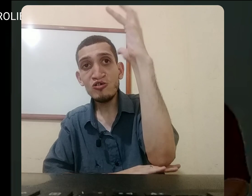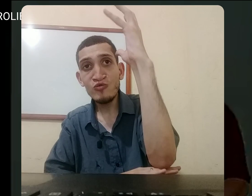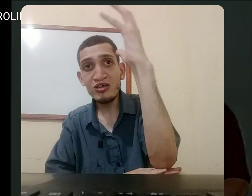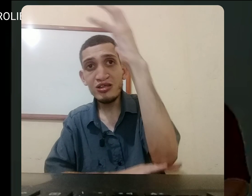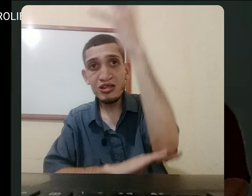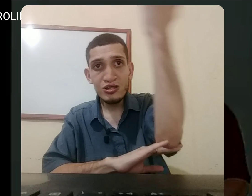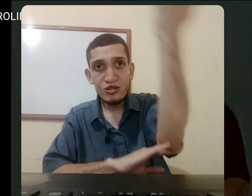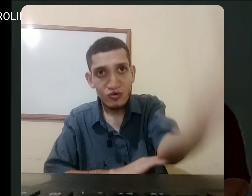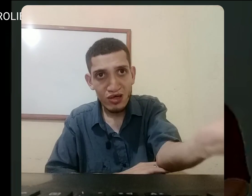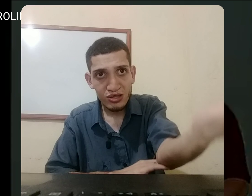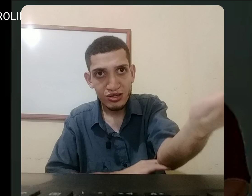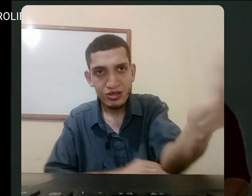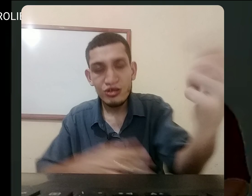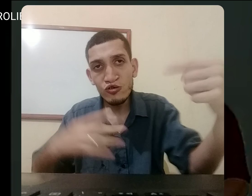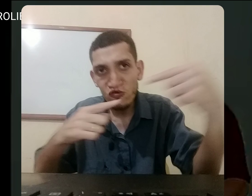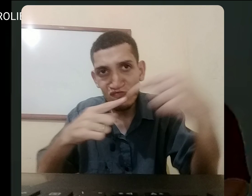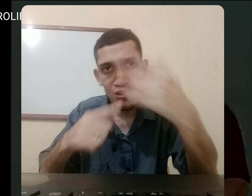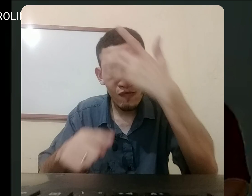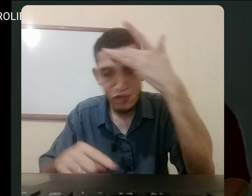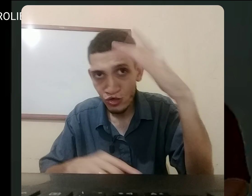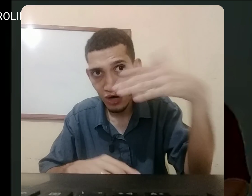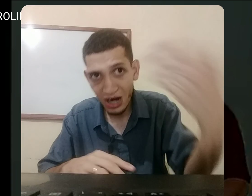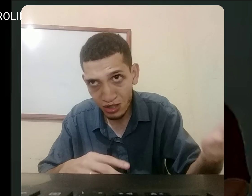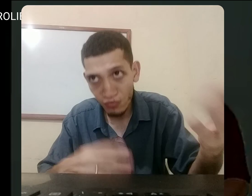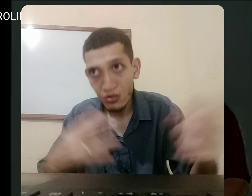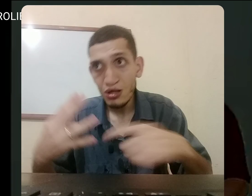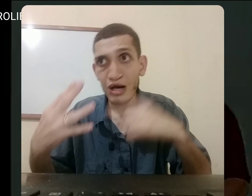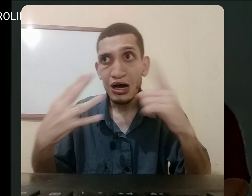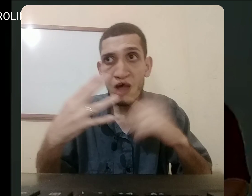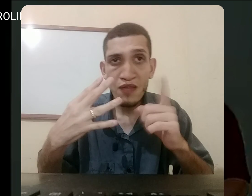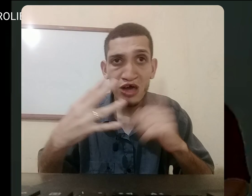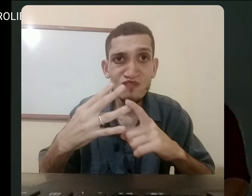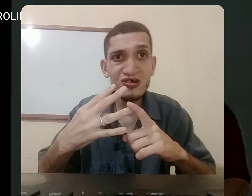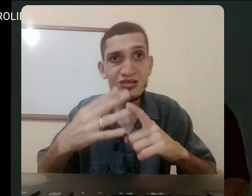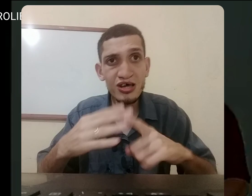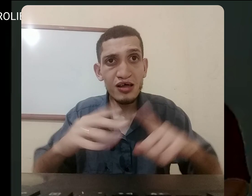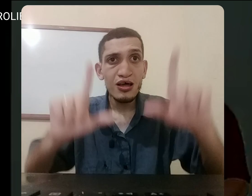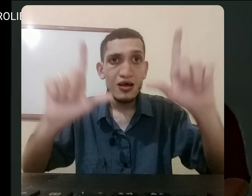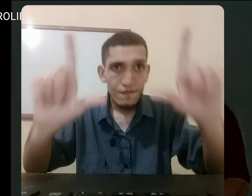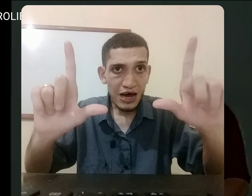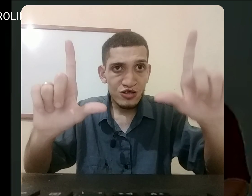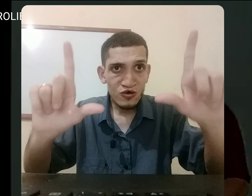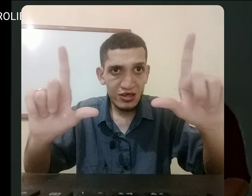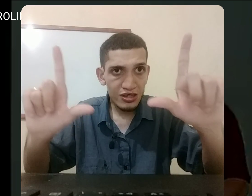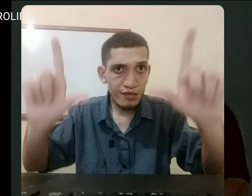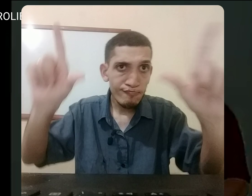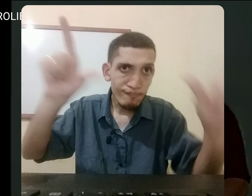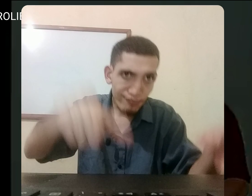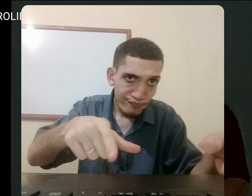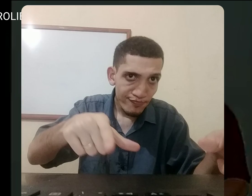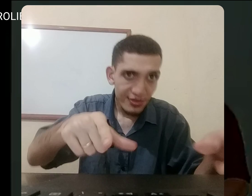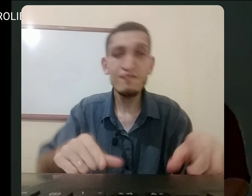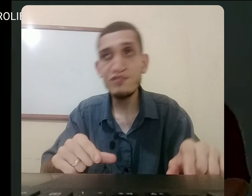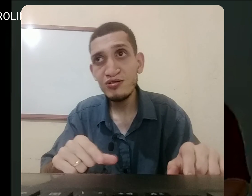isso daqui e isso combina com a pessoa tá indo. Alternativa C, faz isso daqui